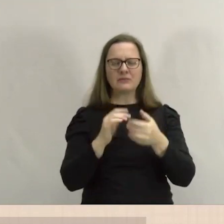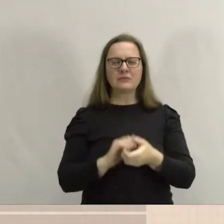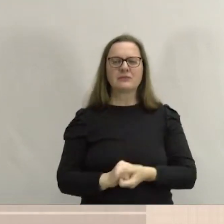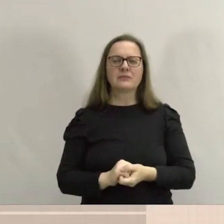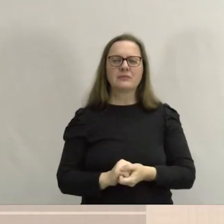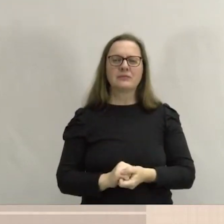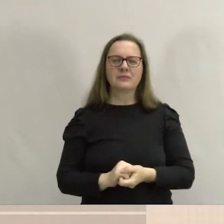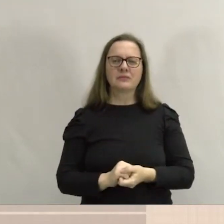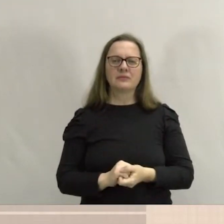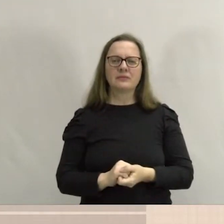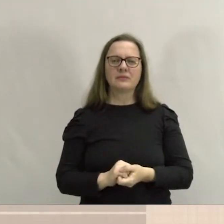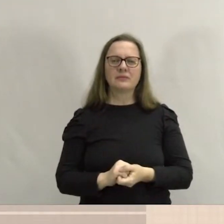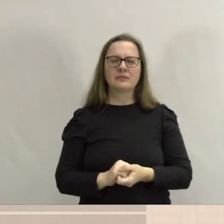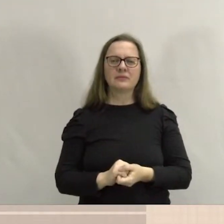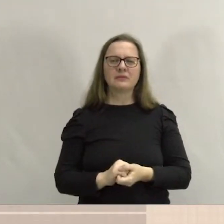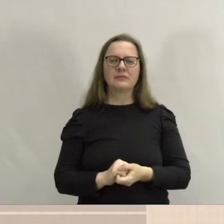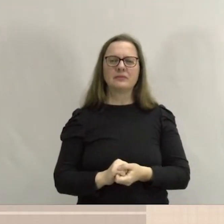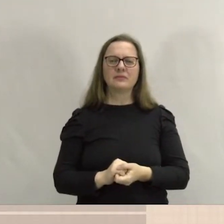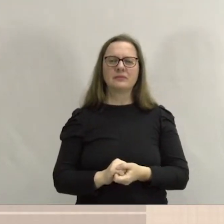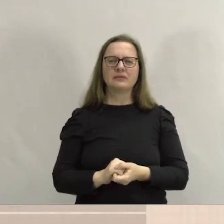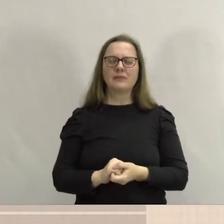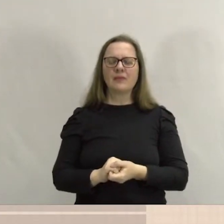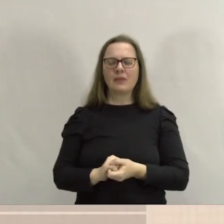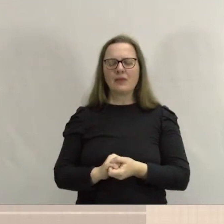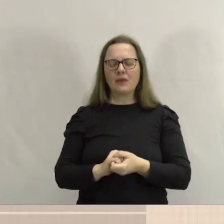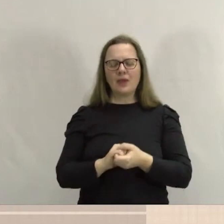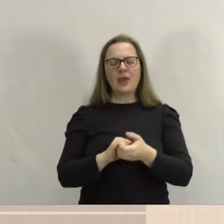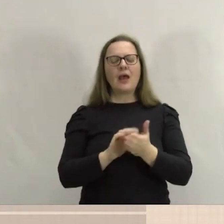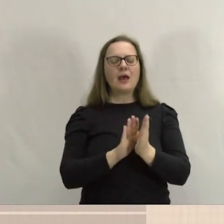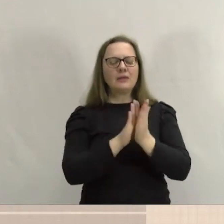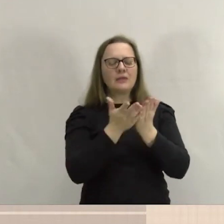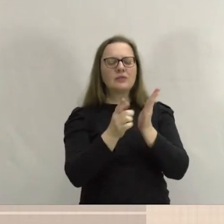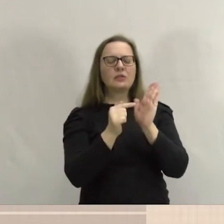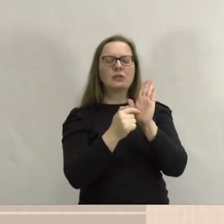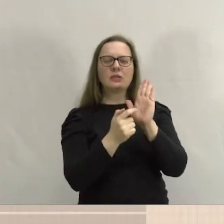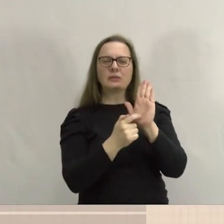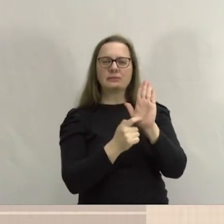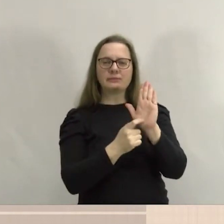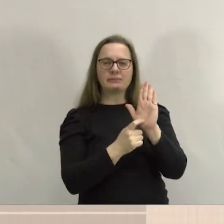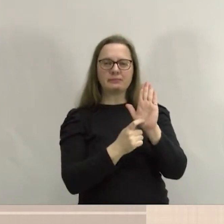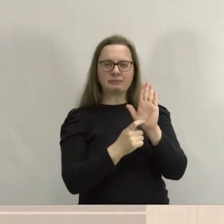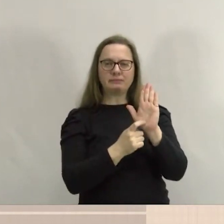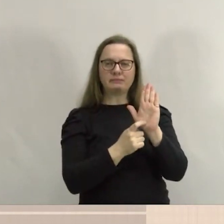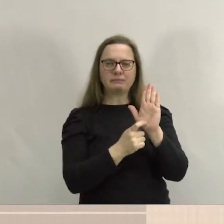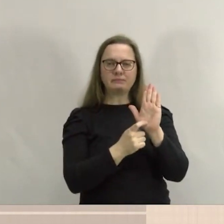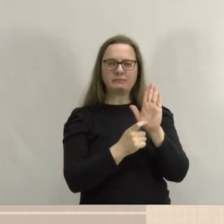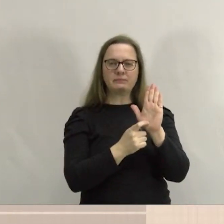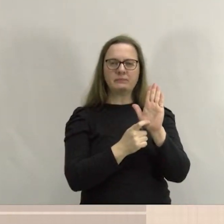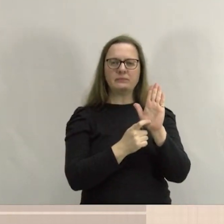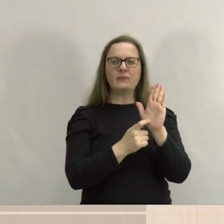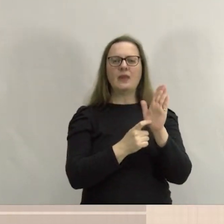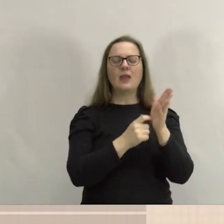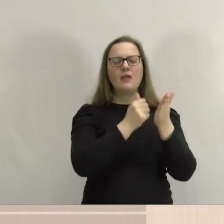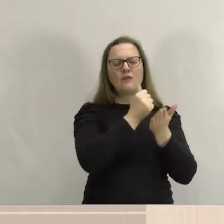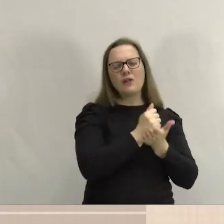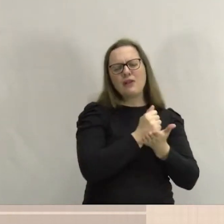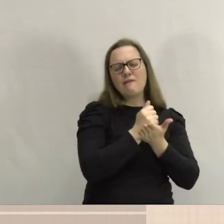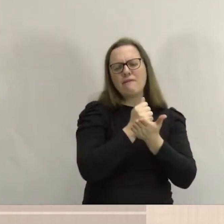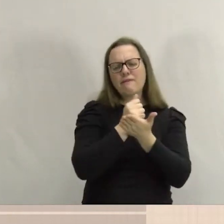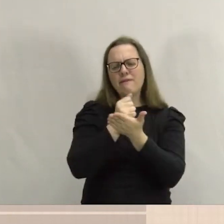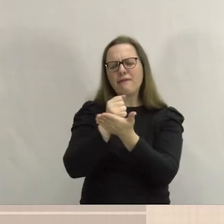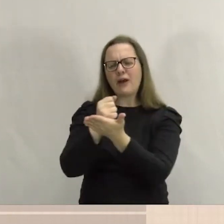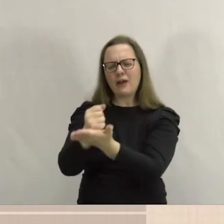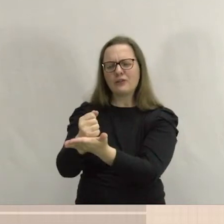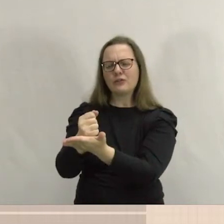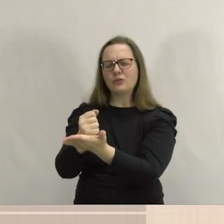Ora, a passagem da Escritura que estava lendo era esta: foi levado como ovelha ao matadouro, como um cordeiro mudo perante seu